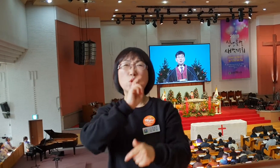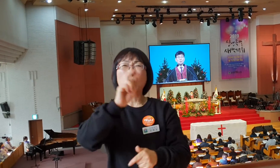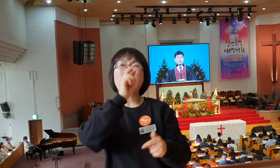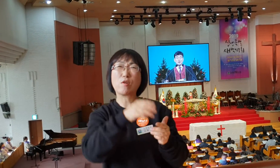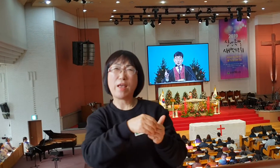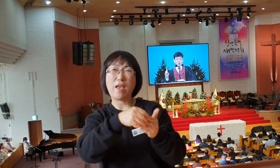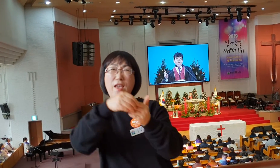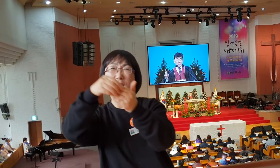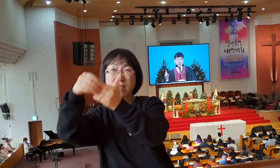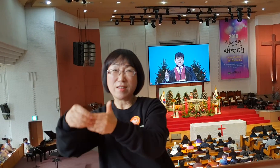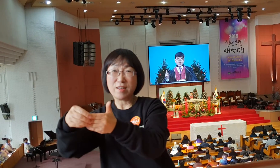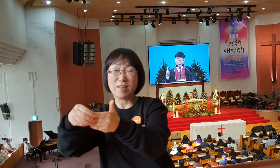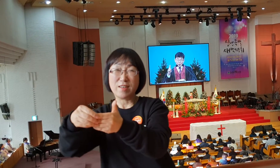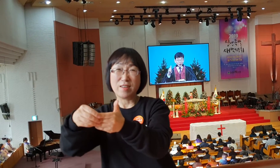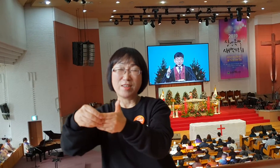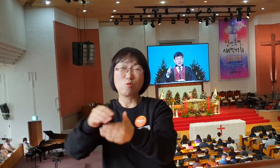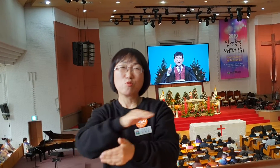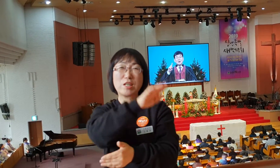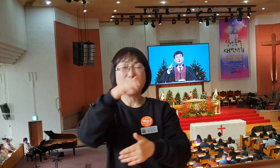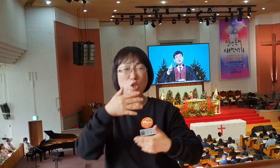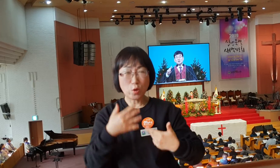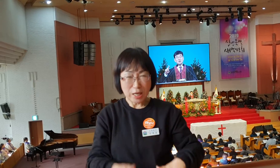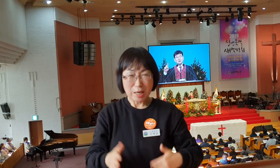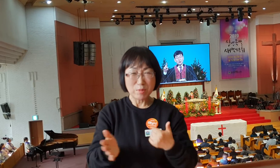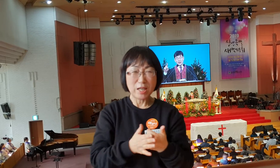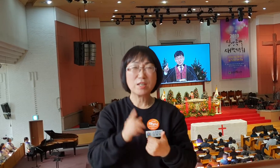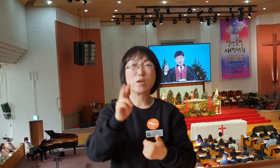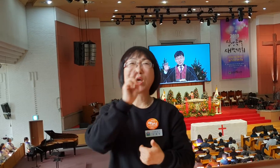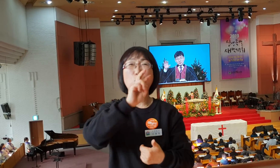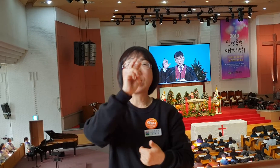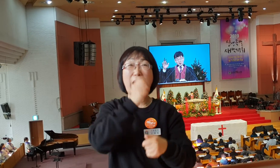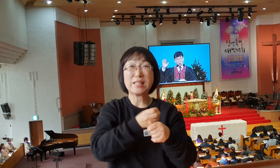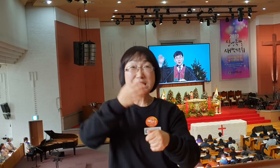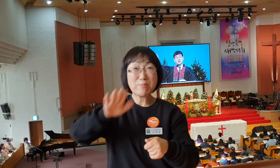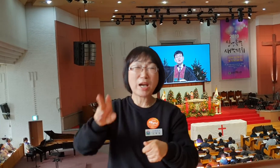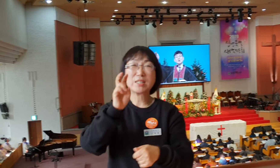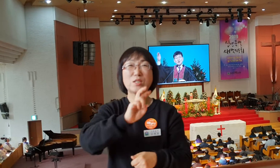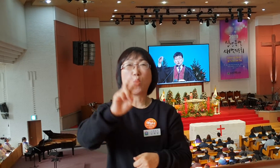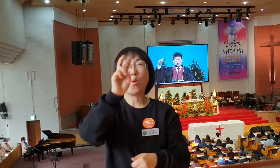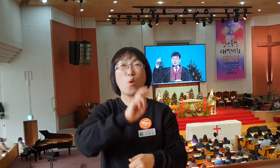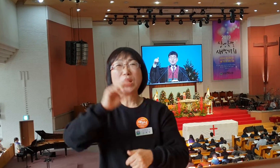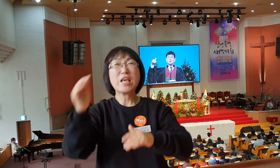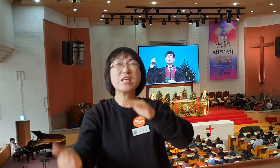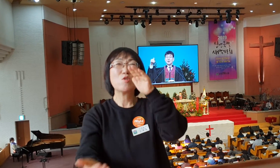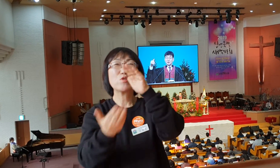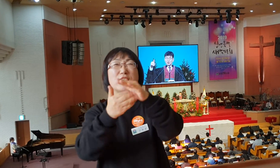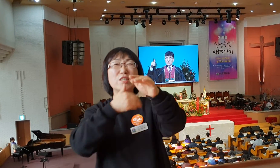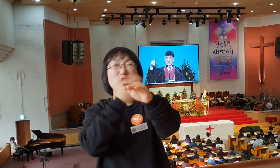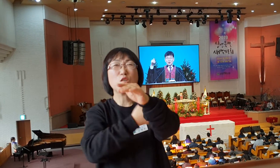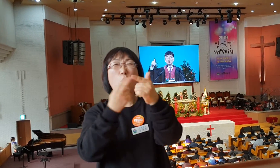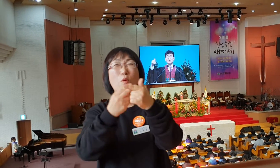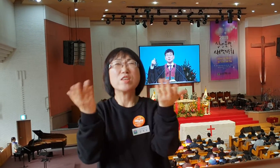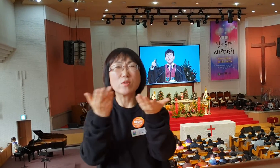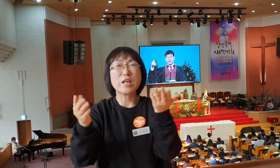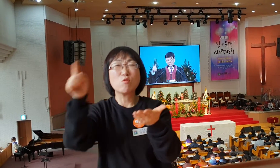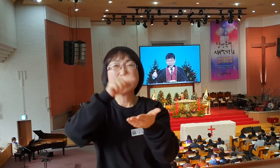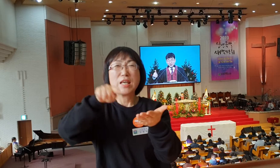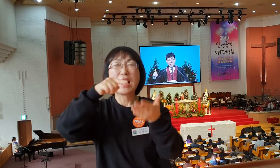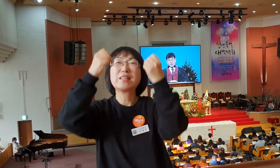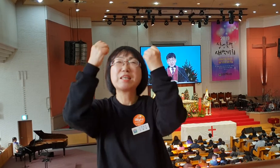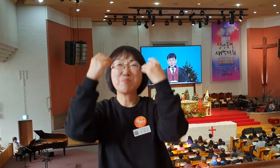가게 그리고 뭐라고 그러죠? 우리는 연약함으로 그렇게 노래하지만 그 노래를 이루시는 능력과 역사가 우리 가운데